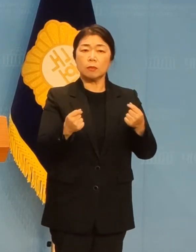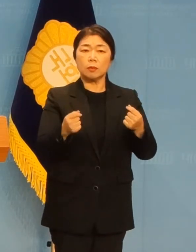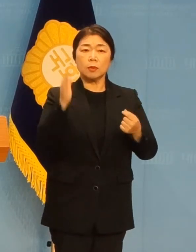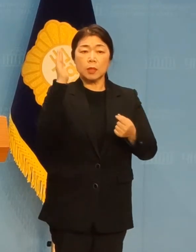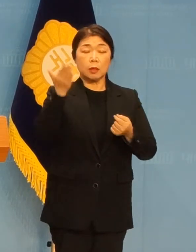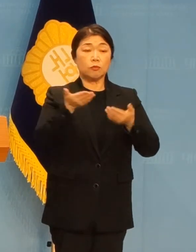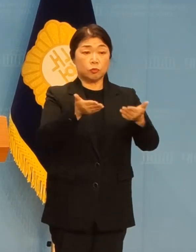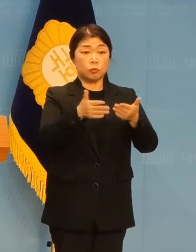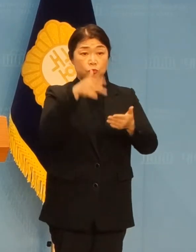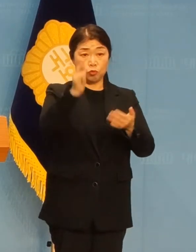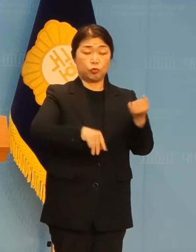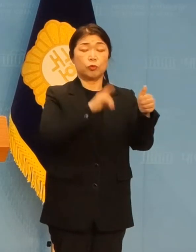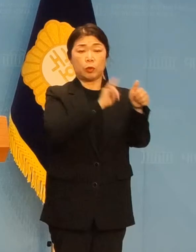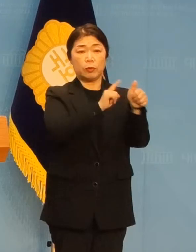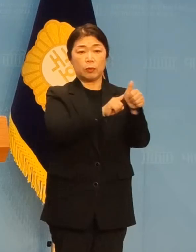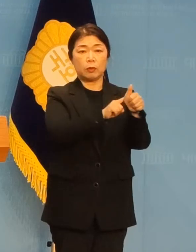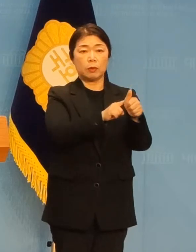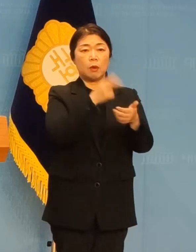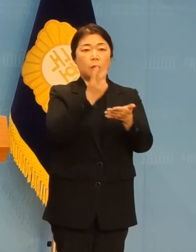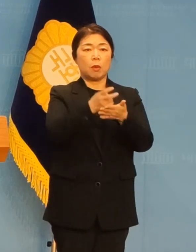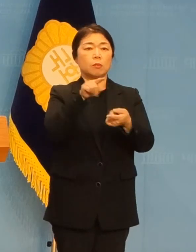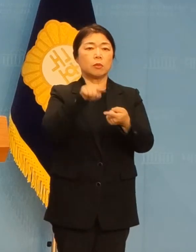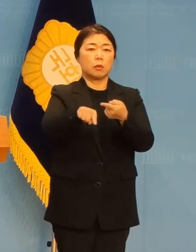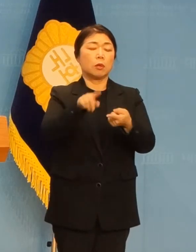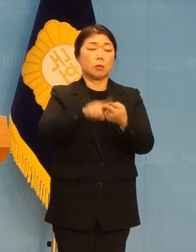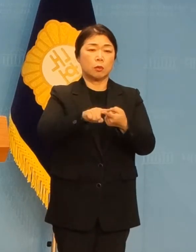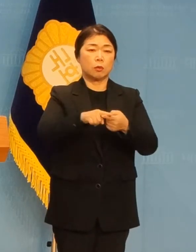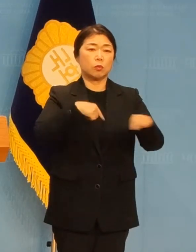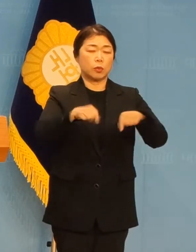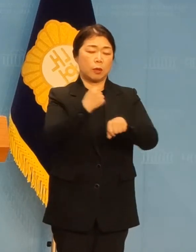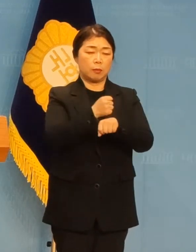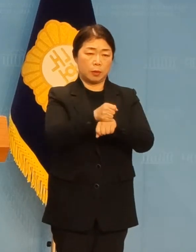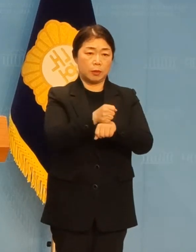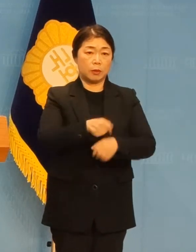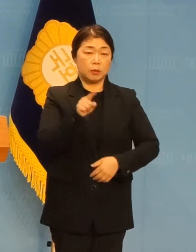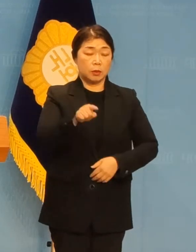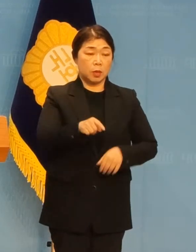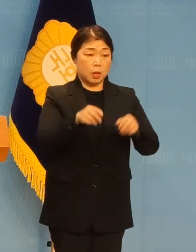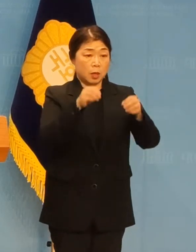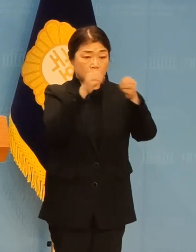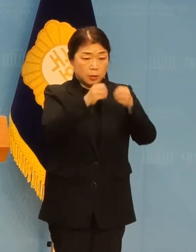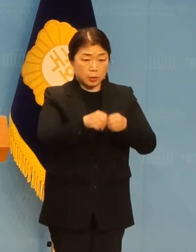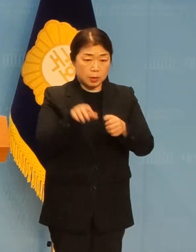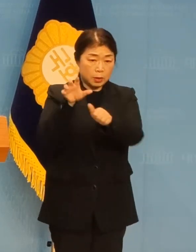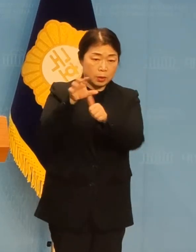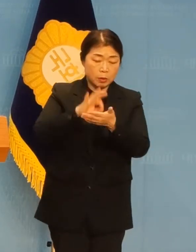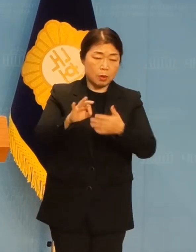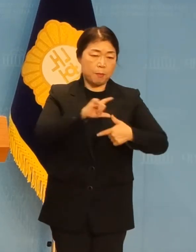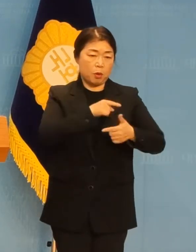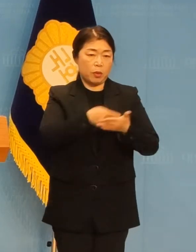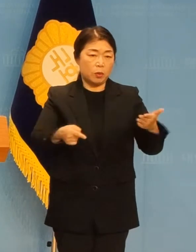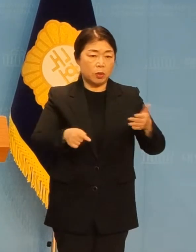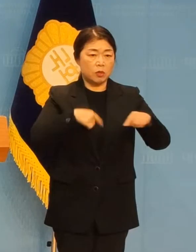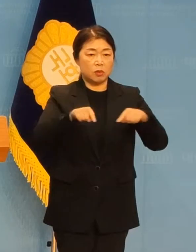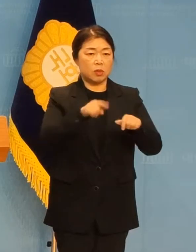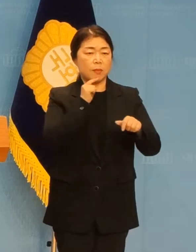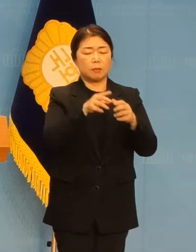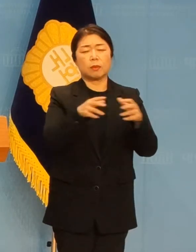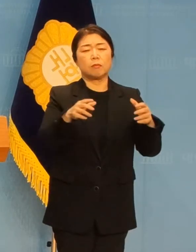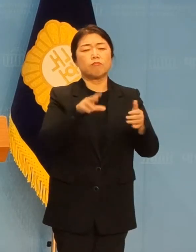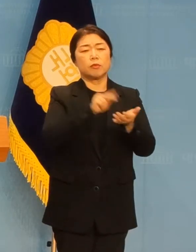주진우 의원 법적 조치하겠습니다. 주진우 의원의 글을 인용해서 명예훼손, 정치적